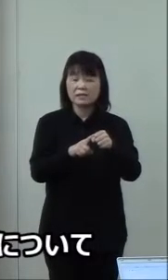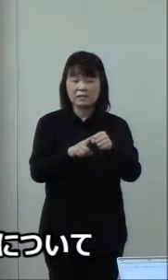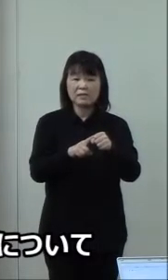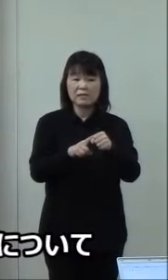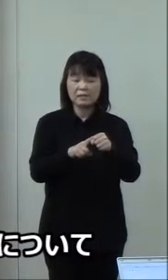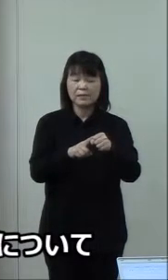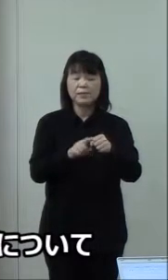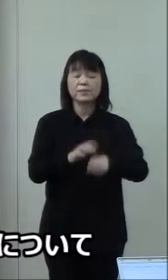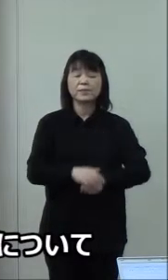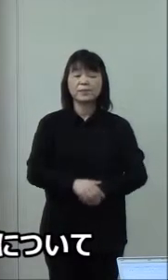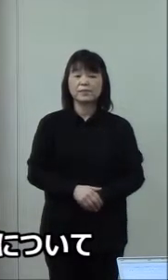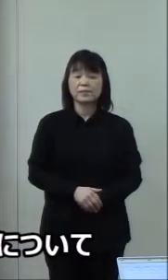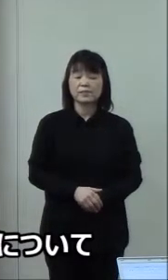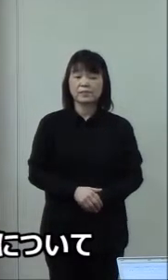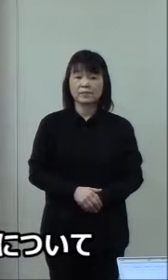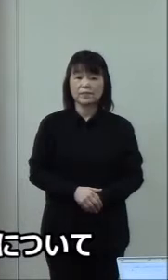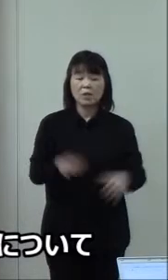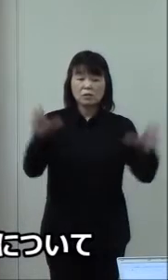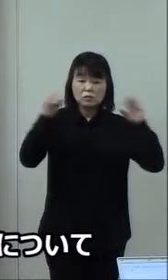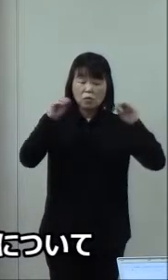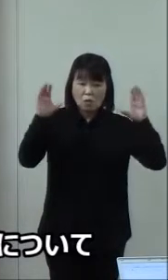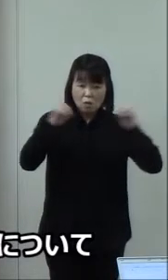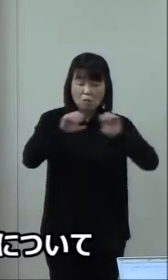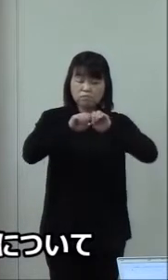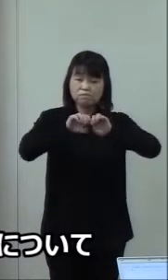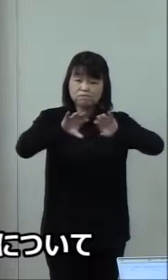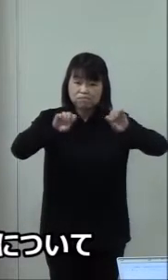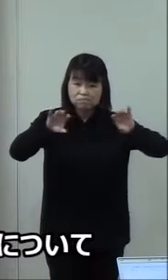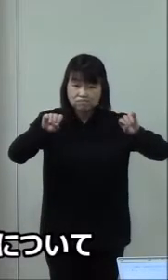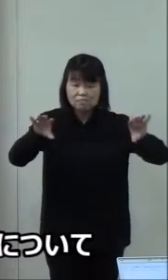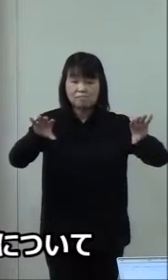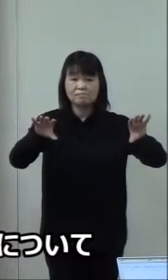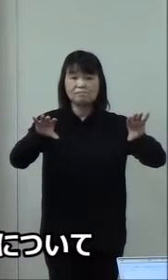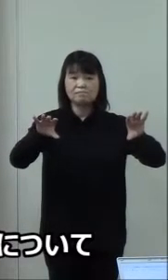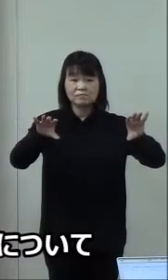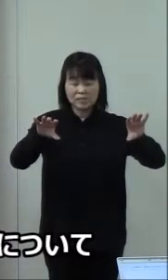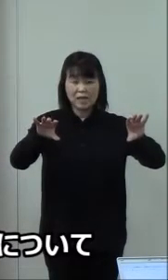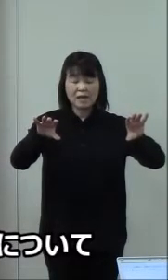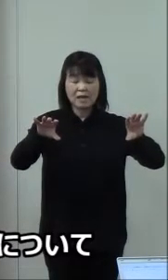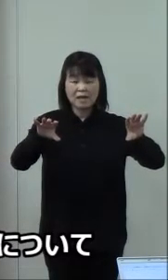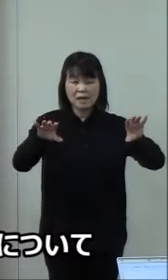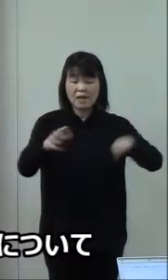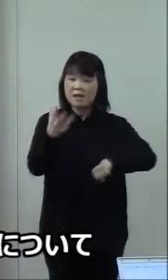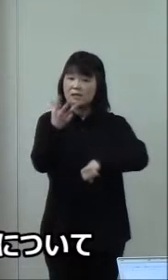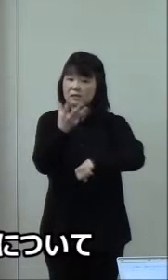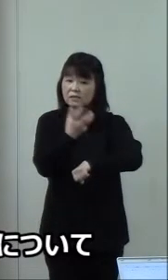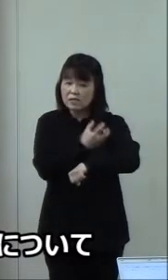促すといいますか、情報も発信していきながらですね、接種してもらうような、